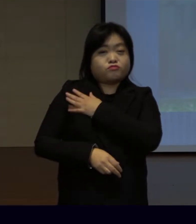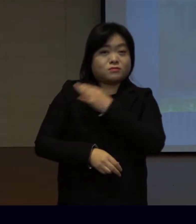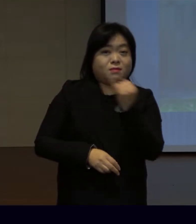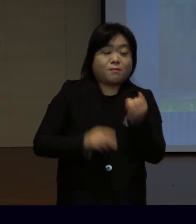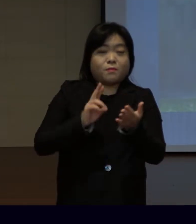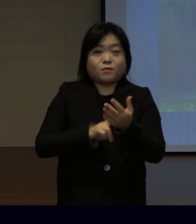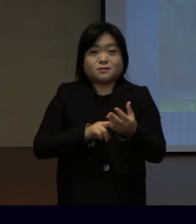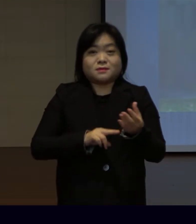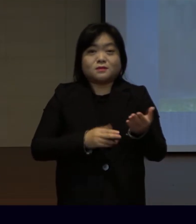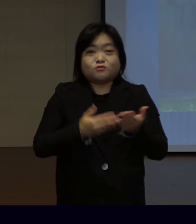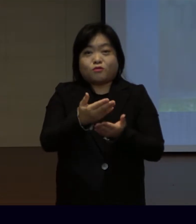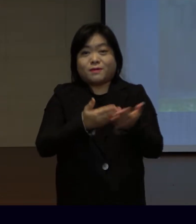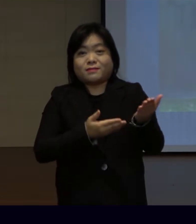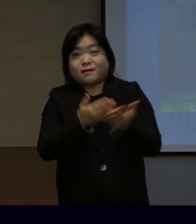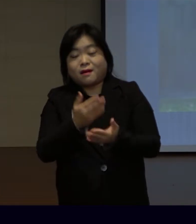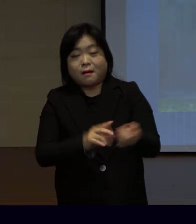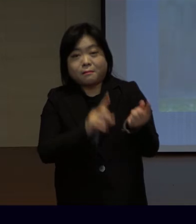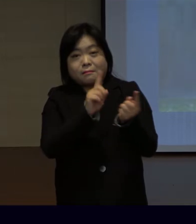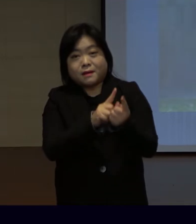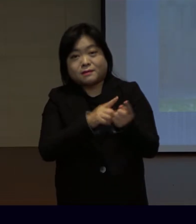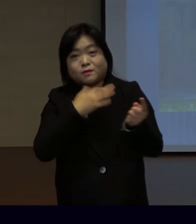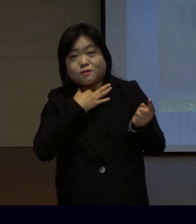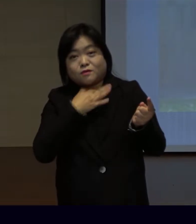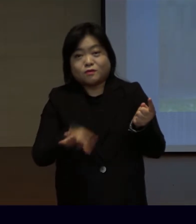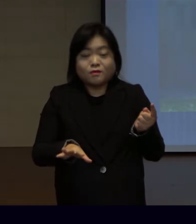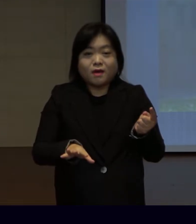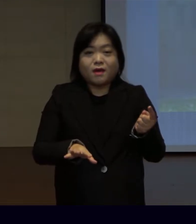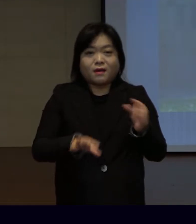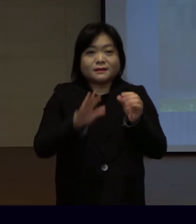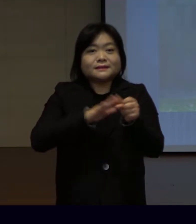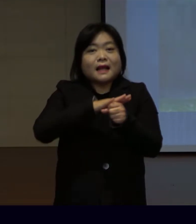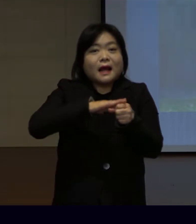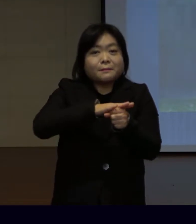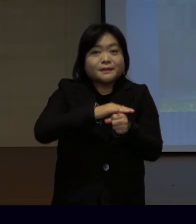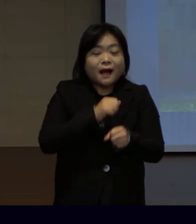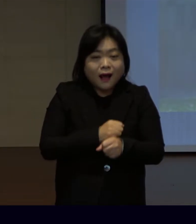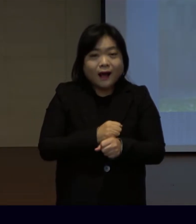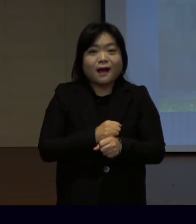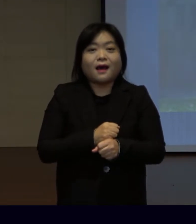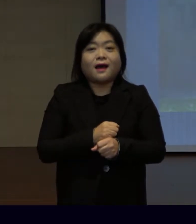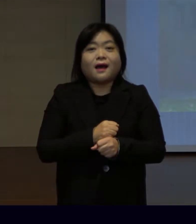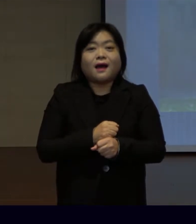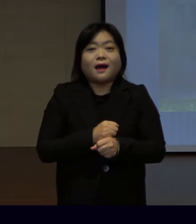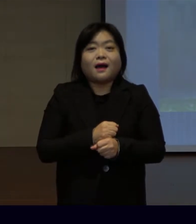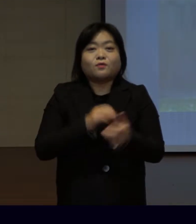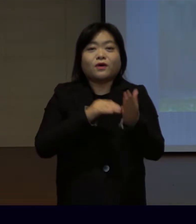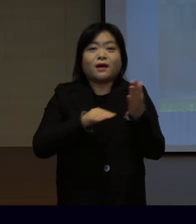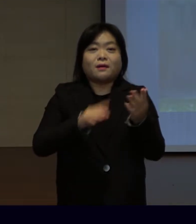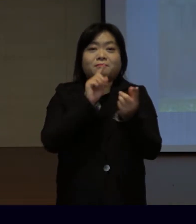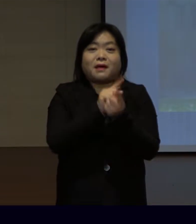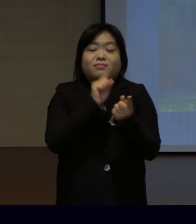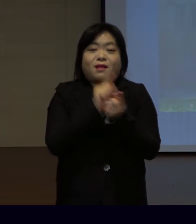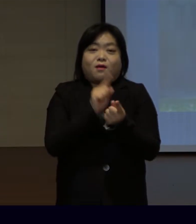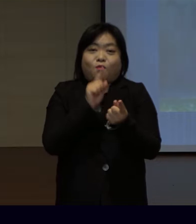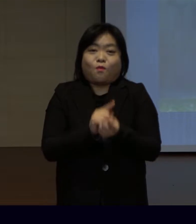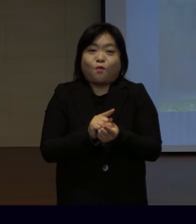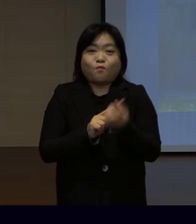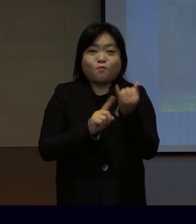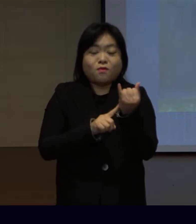사랑합니다. 보기도 전에 이렇게 돼서 이제 몇 번 만나고 남편이 드디어 죽어서